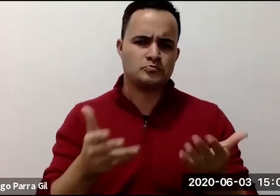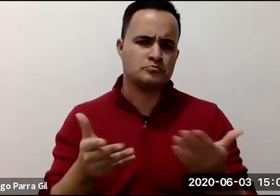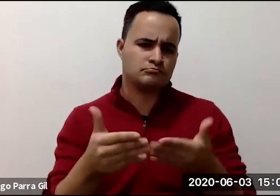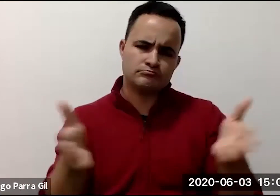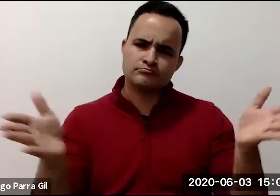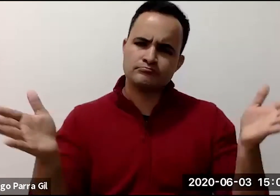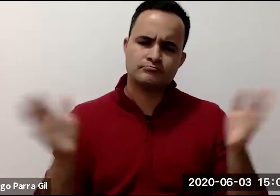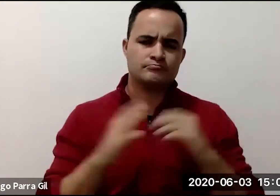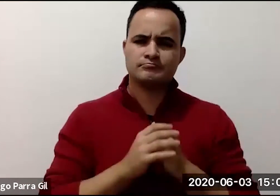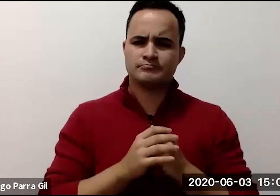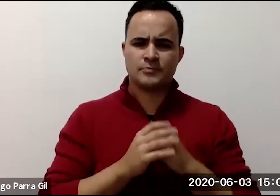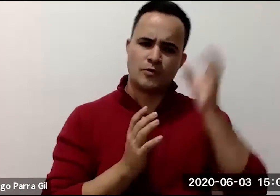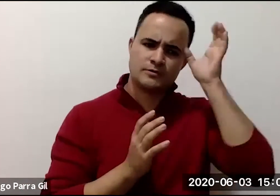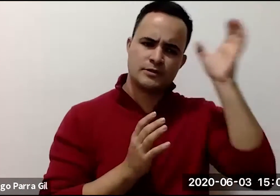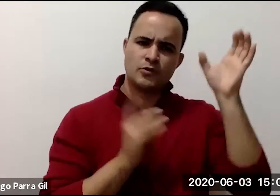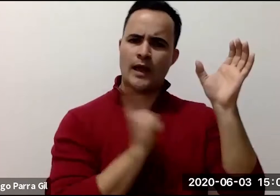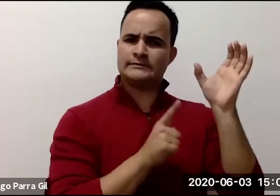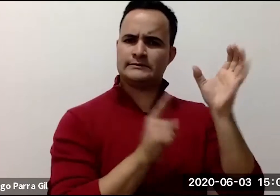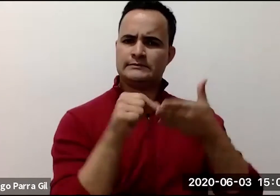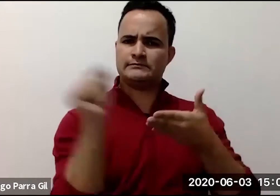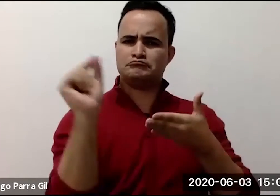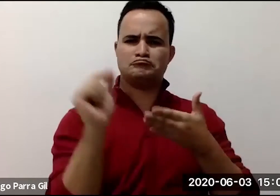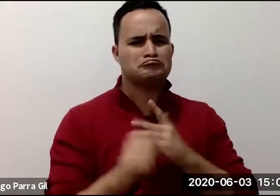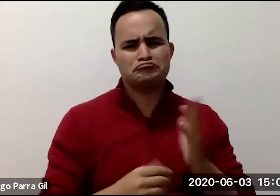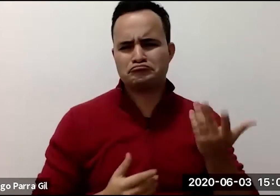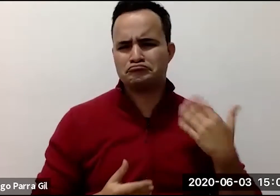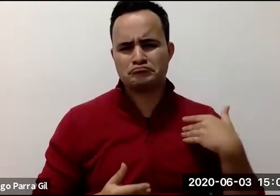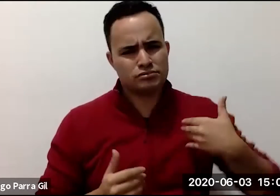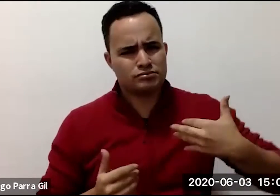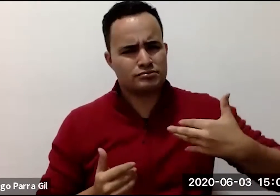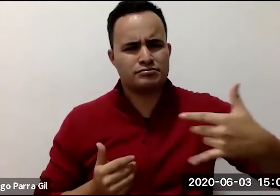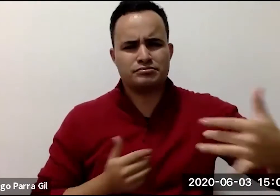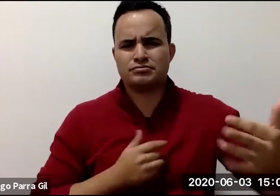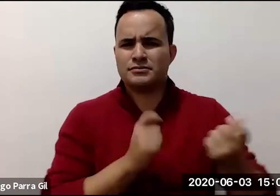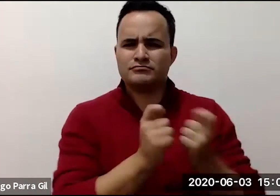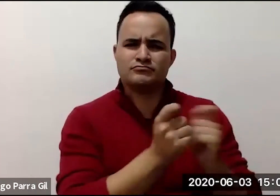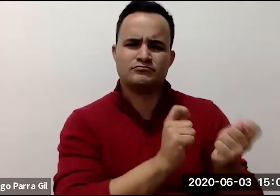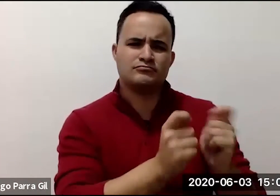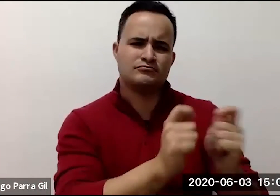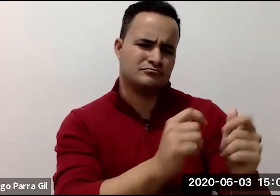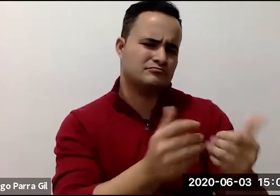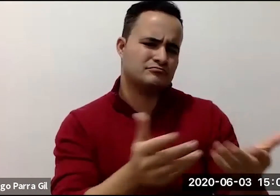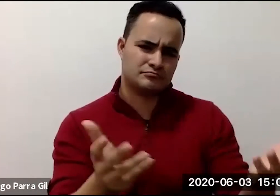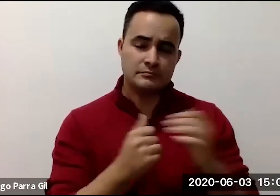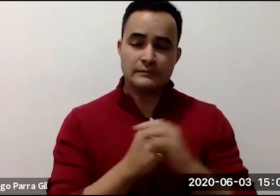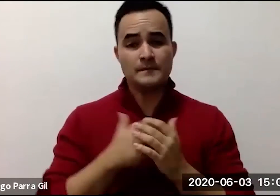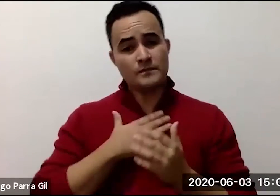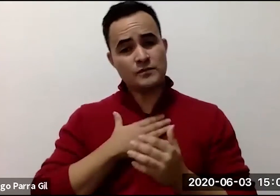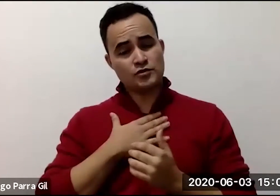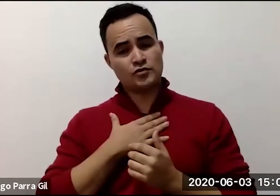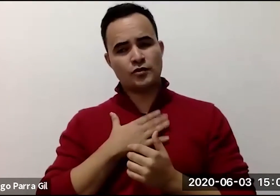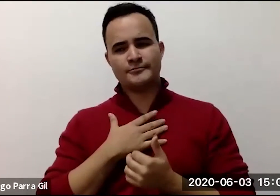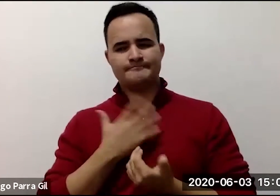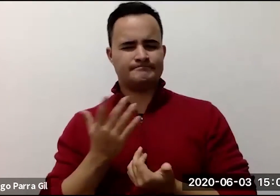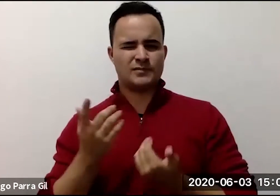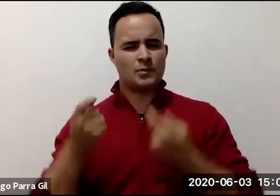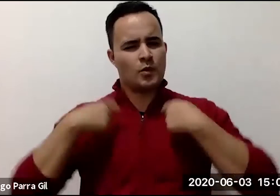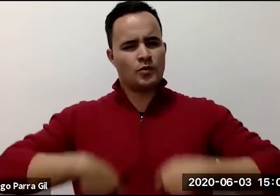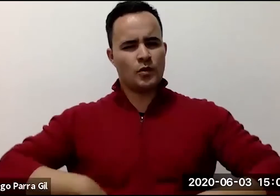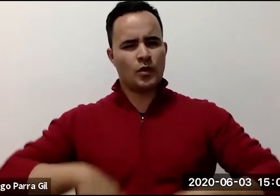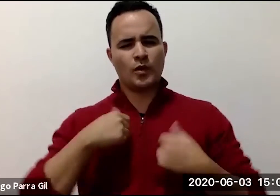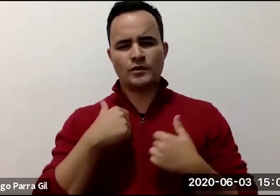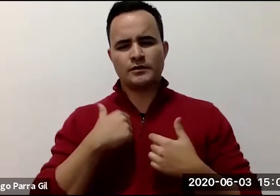que es un continuo. Y voy a asumir entonces también una relación, un propio